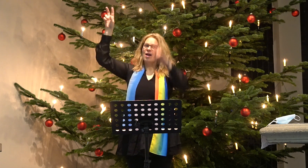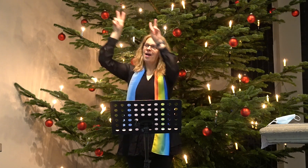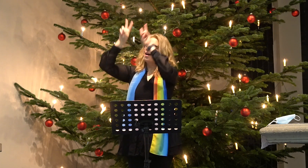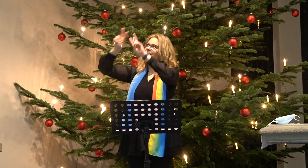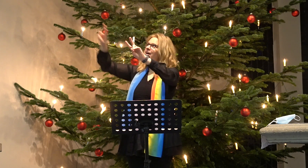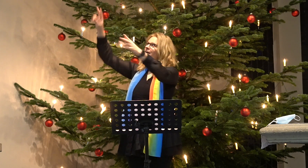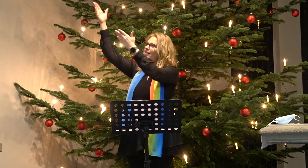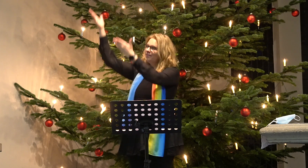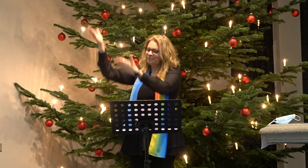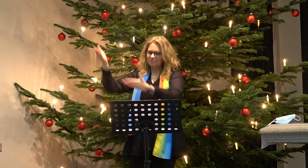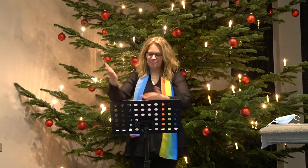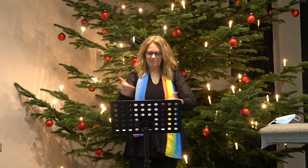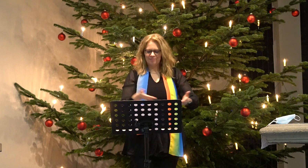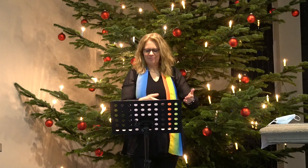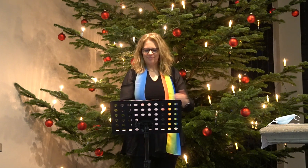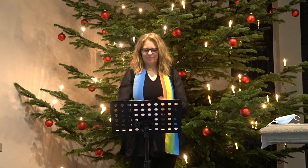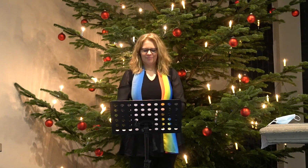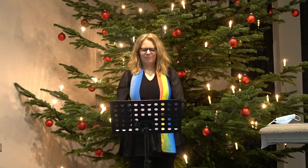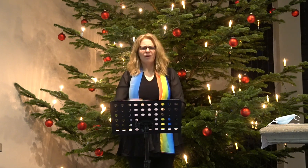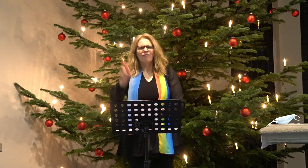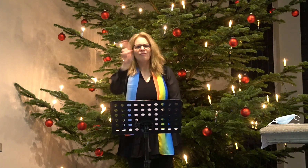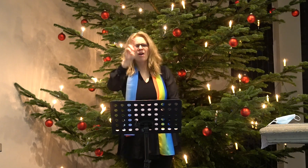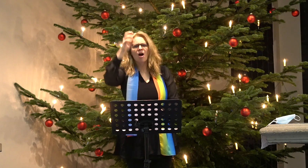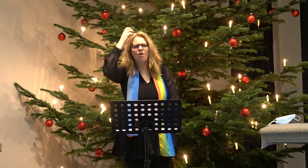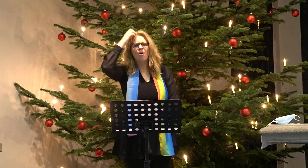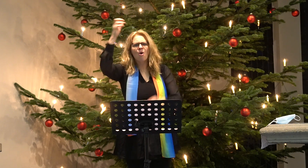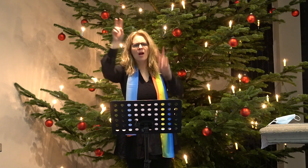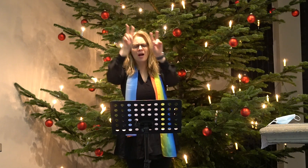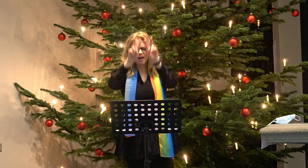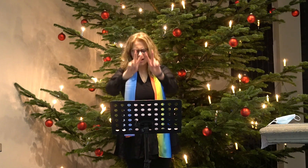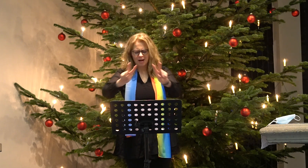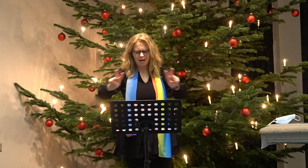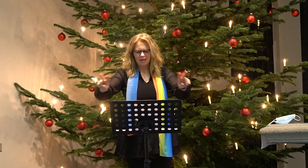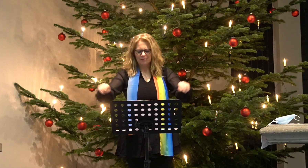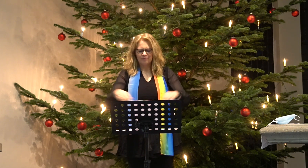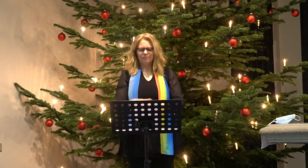Welt hoch. Wer ist der König der Ehre, der einzieht?